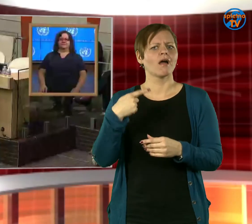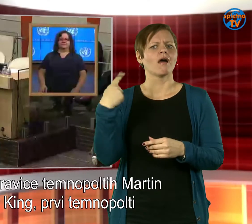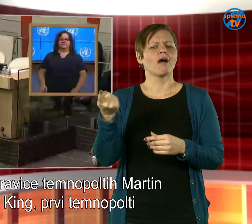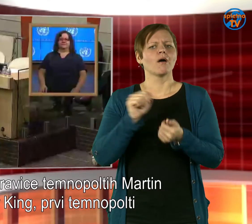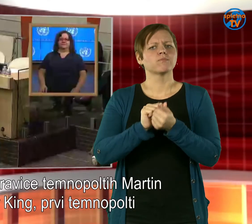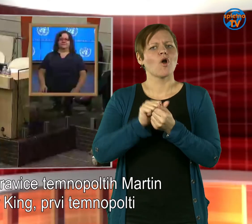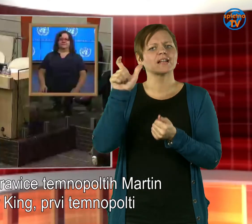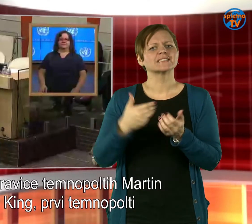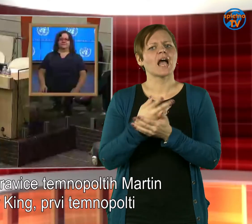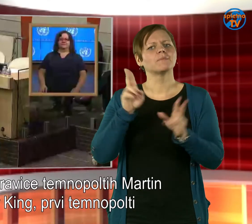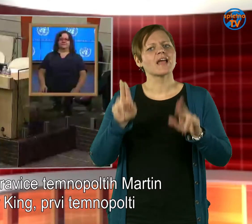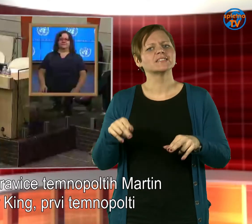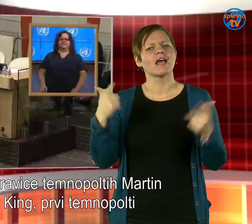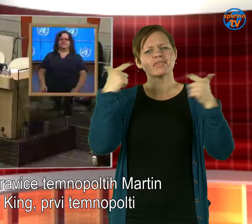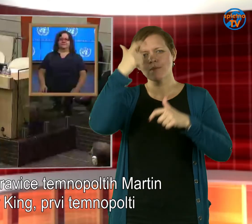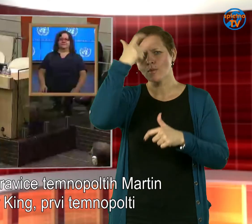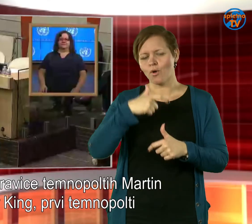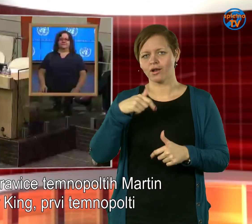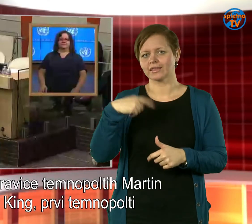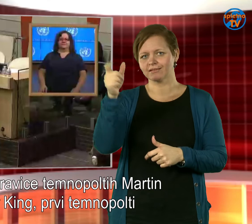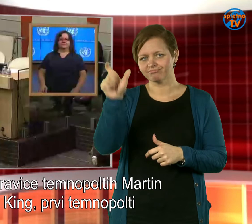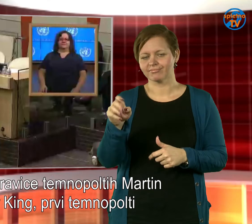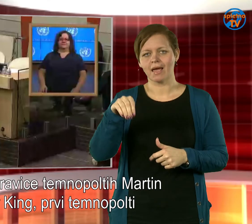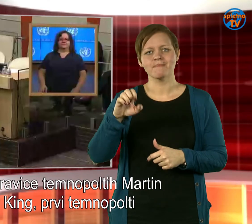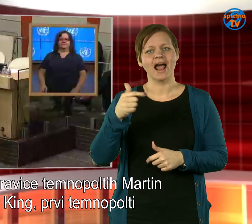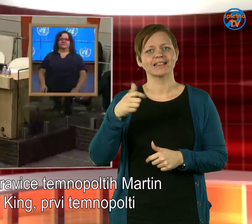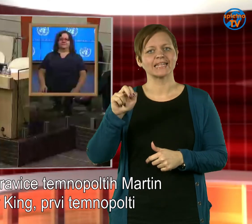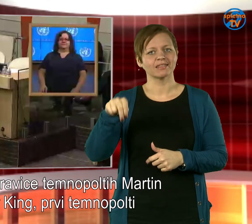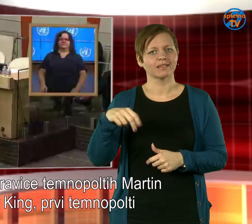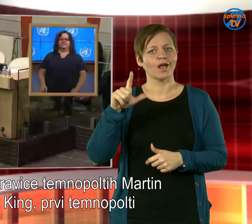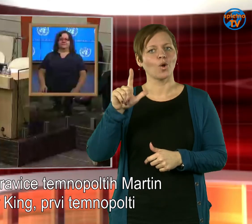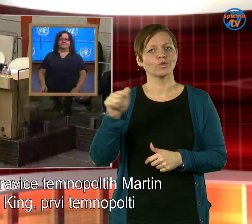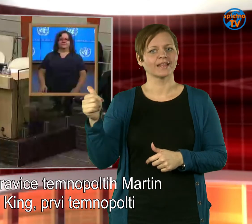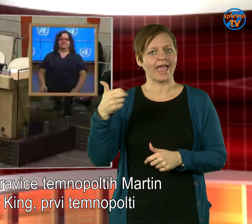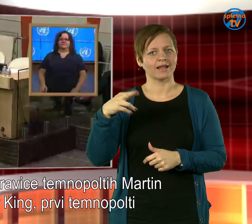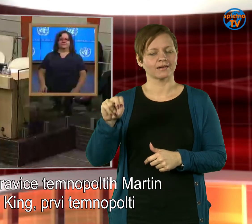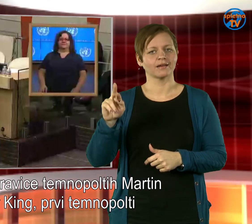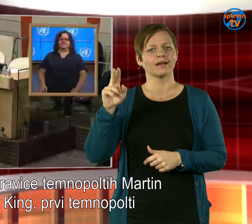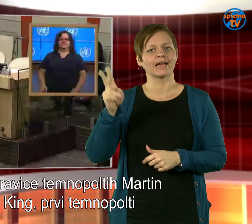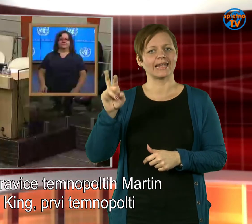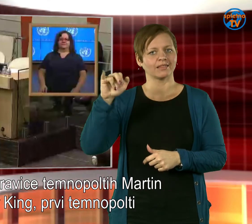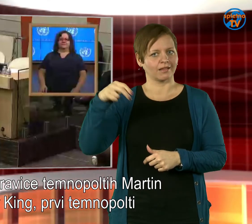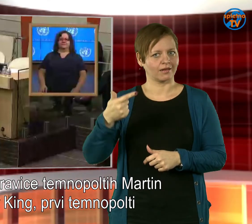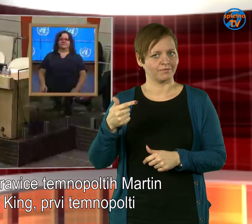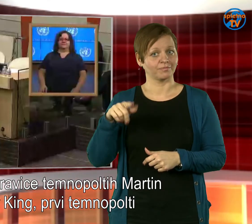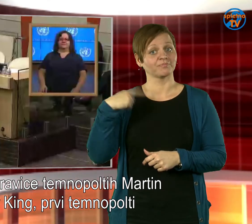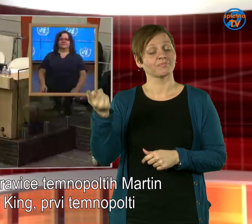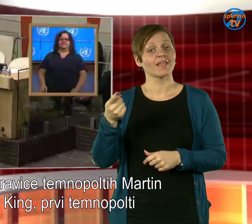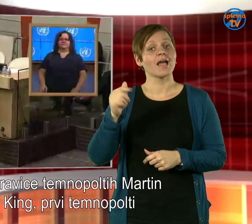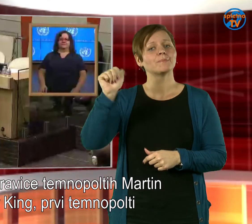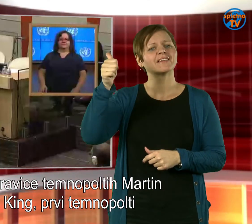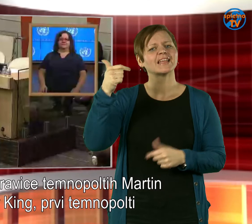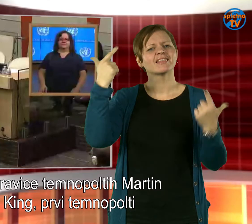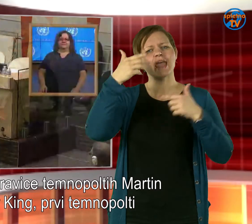King, prvi temnopolti južnoafriški predsednik Nelson Mandela in še nekateri znani borci na področju človekovih pravic.